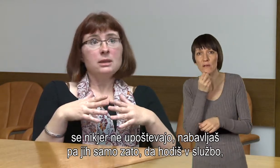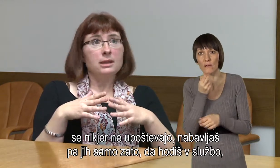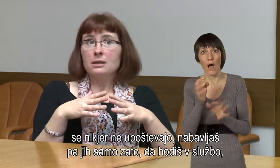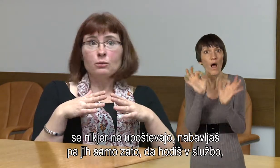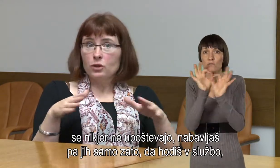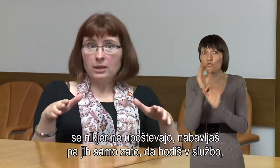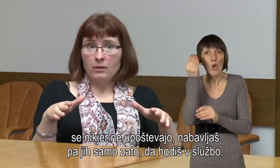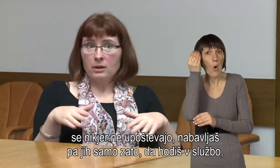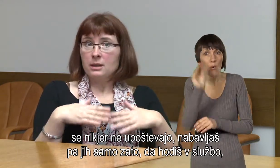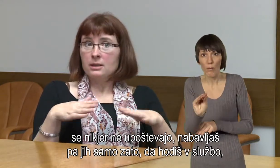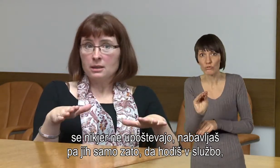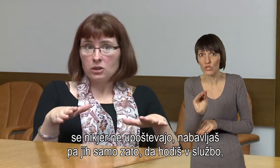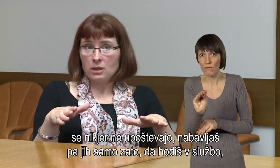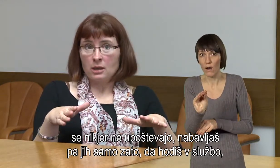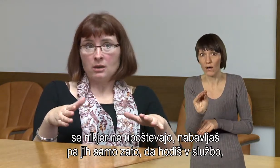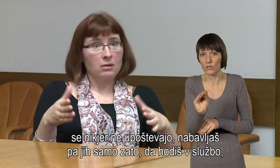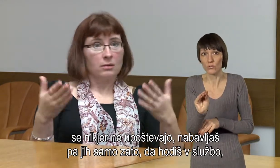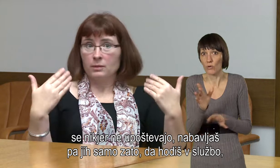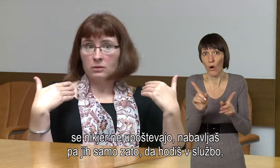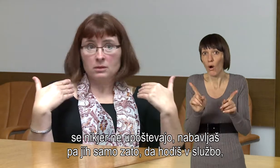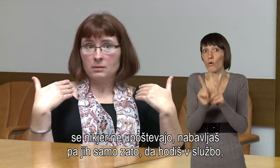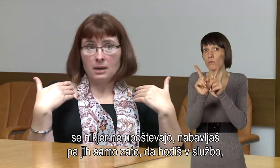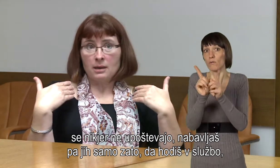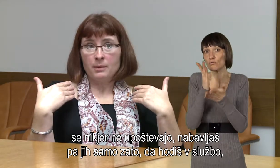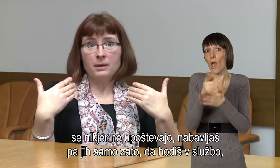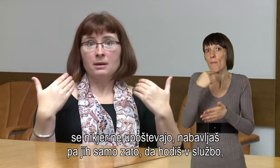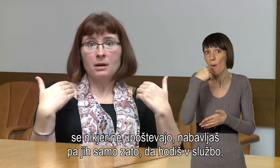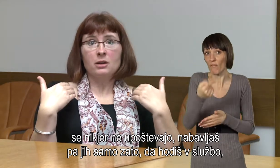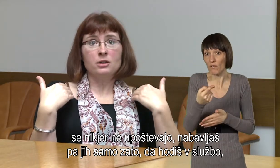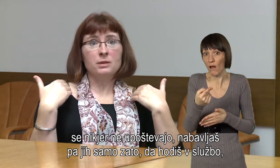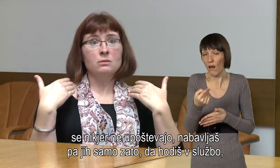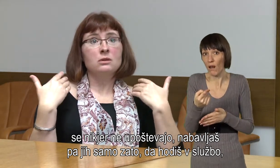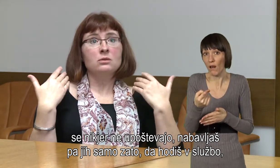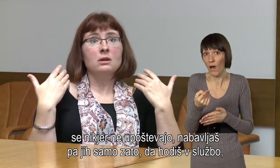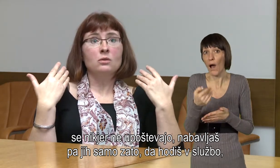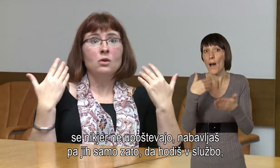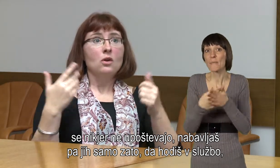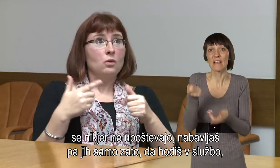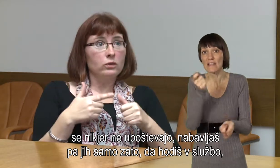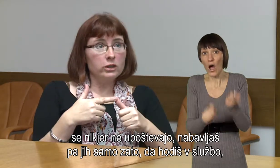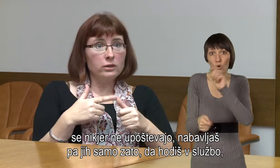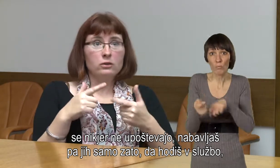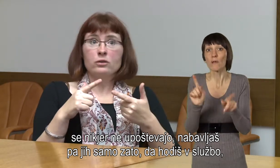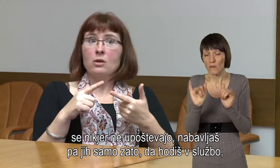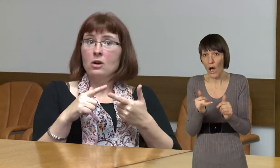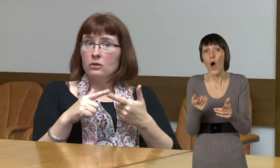nikjer ne upoštevajo, nikjer se ne štejejo. V bistvu, kot sem rekla, pa prej nabavljaš pa samo zato, da lahko hodiš v službo,